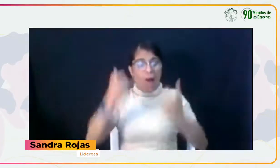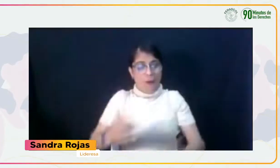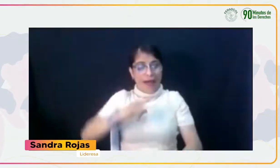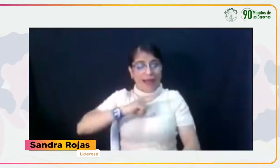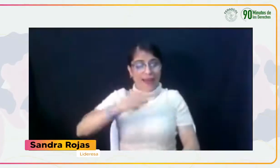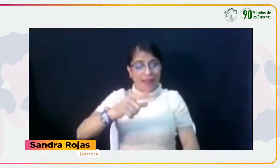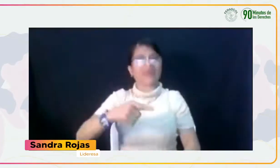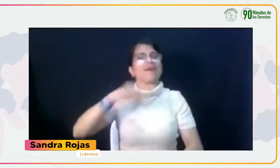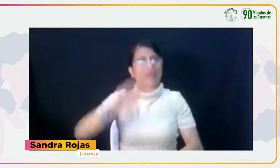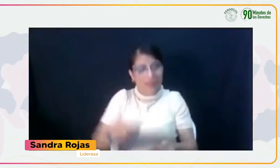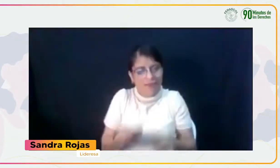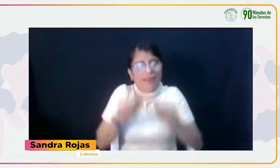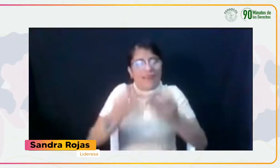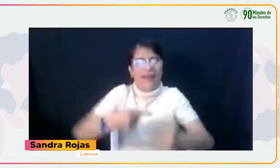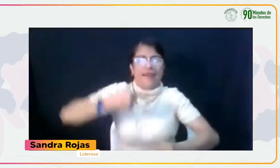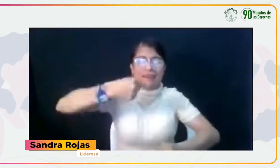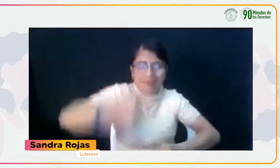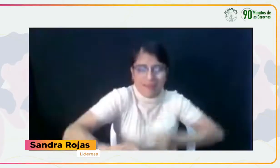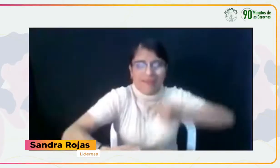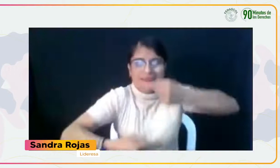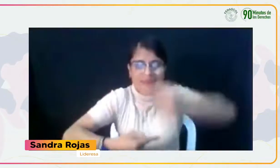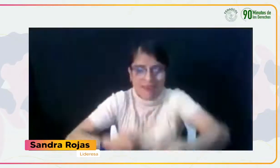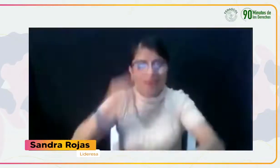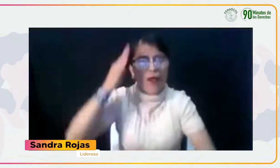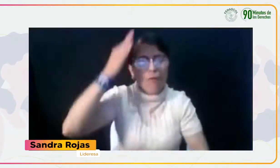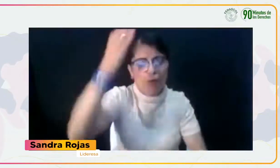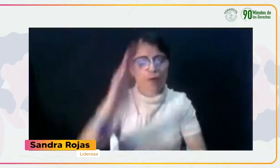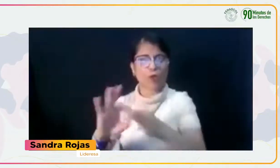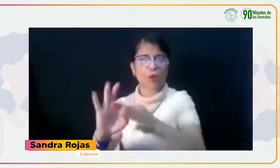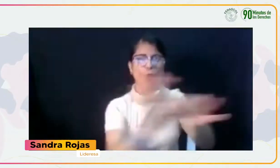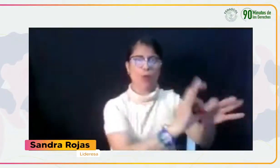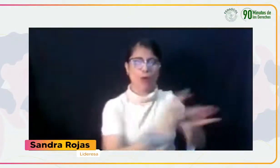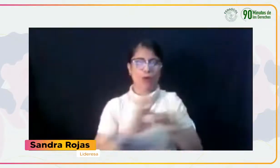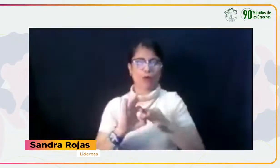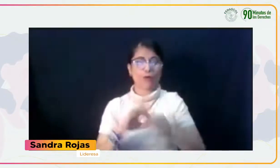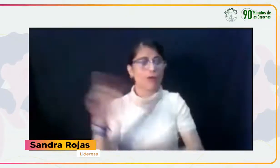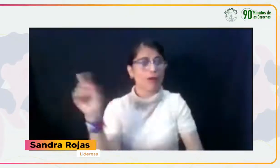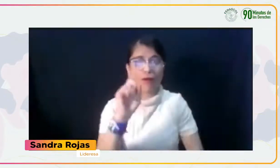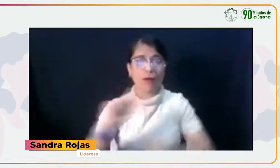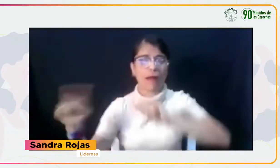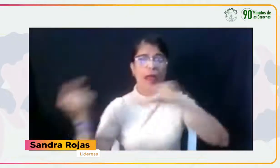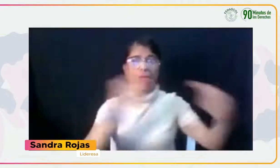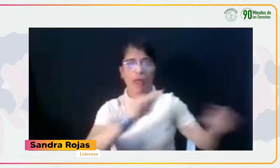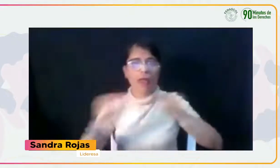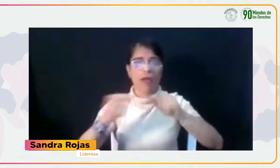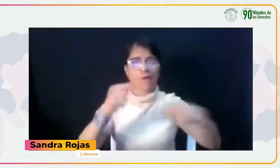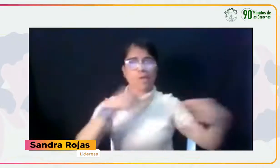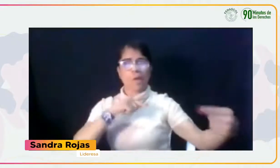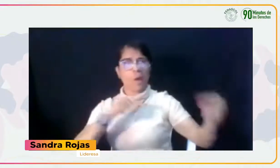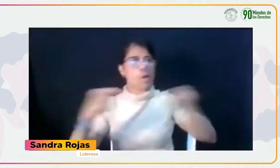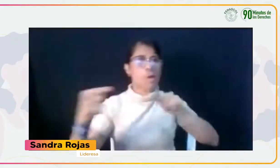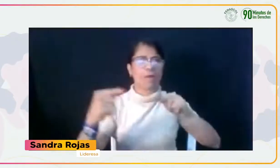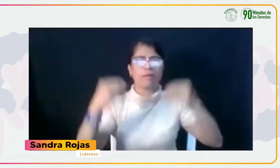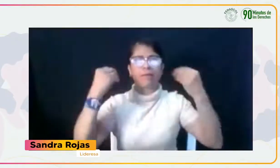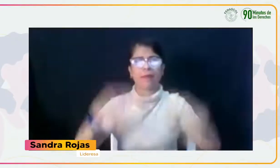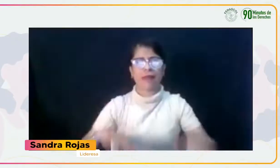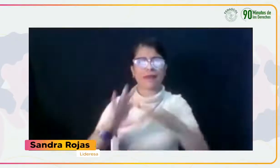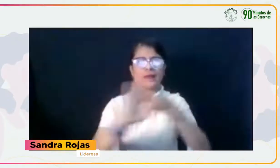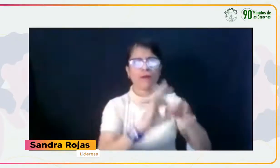legado. La idea es que nosotras ahora también tomemos esta postura y seamos esas lideresas para dejar ese legado y que construyamos, y no desde el debate